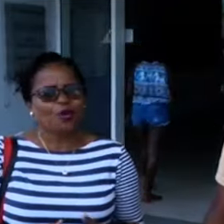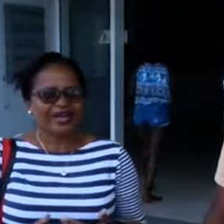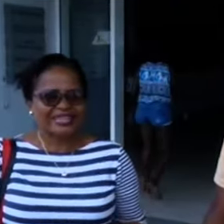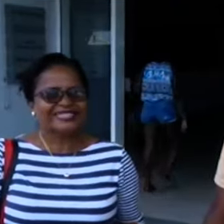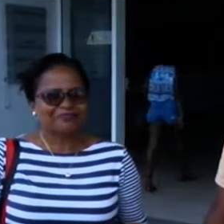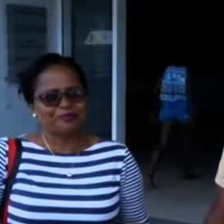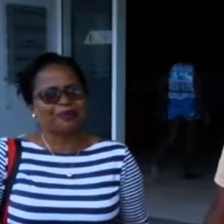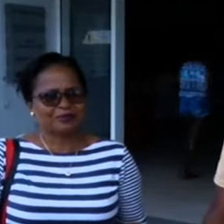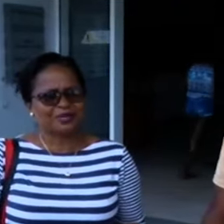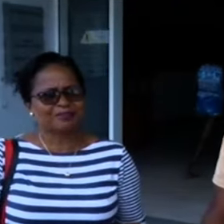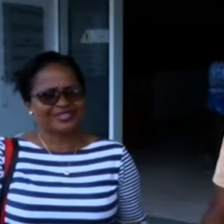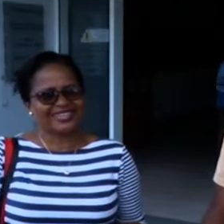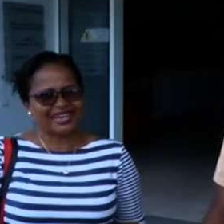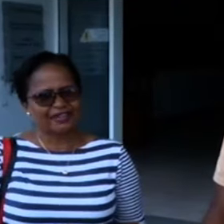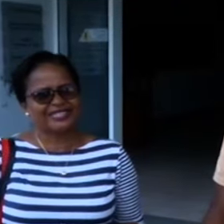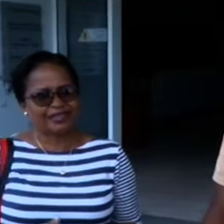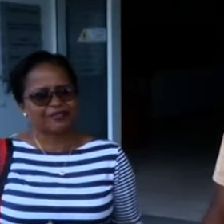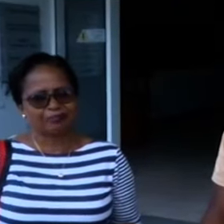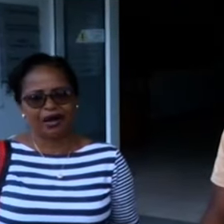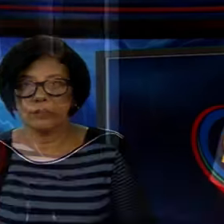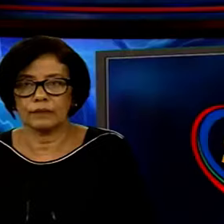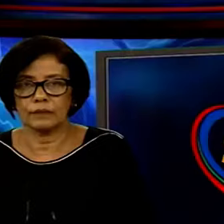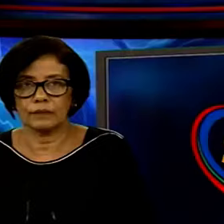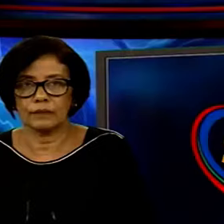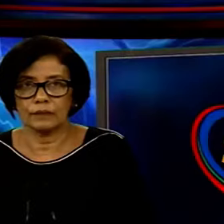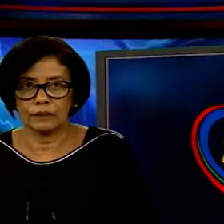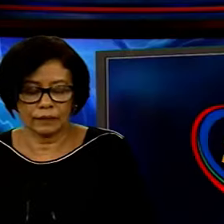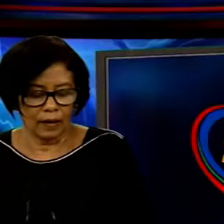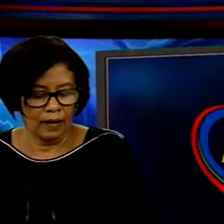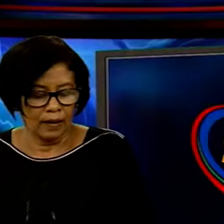nous sommes qu'un petit peu nous pas respecter il y a aussi ta vie.